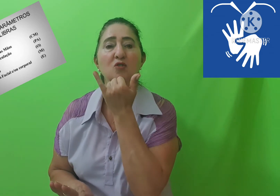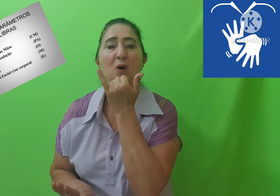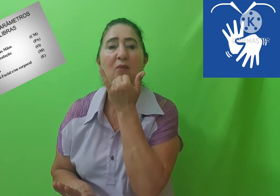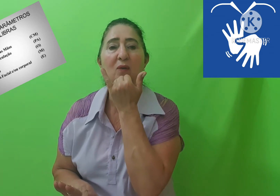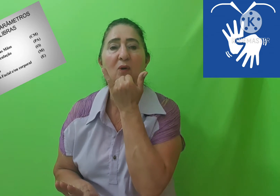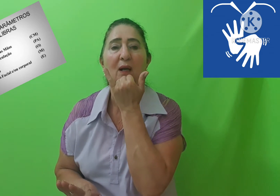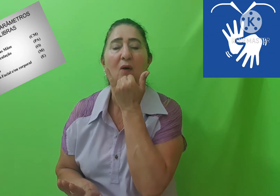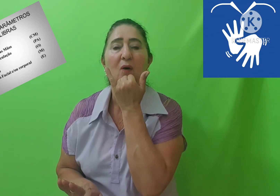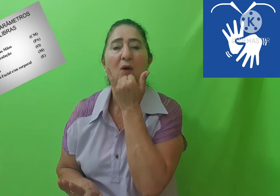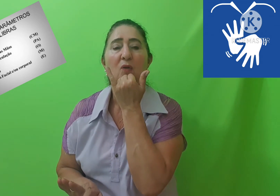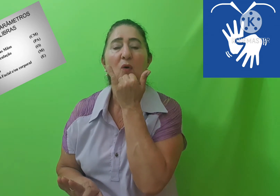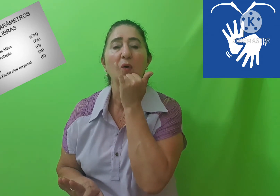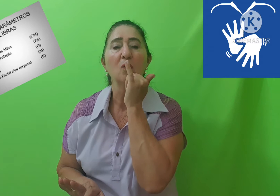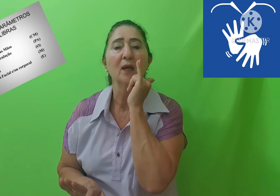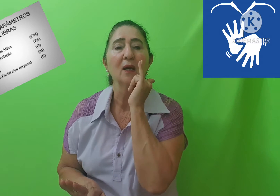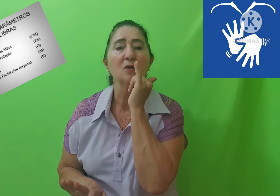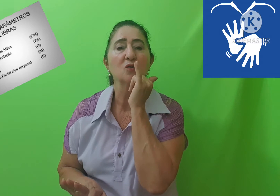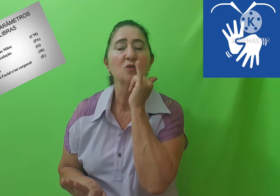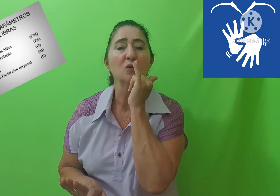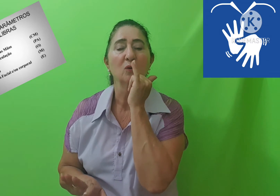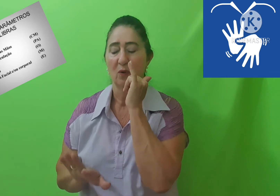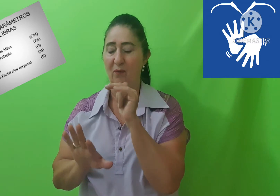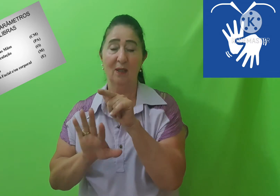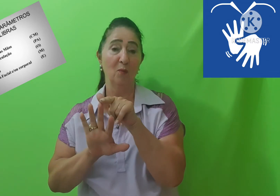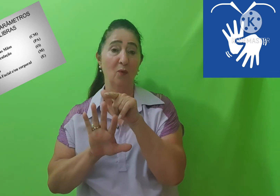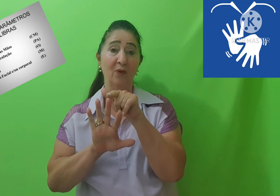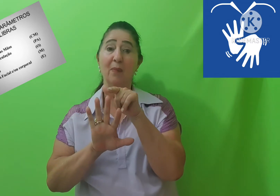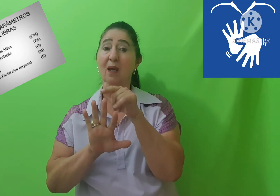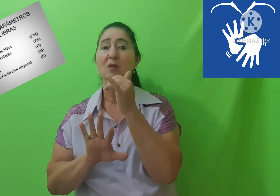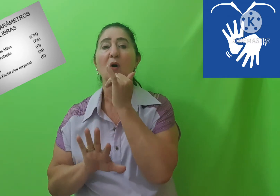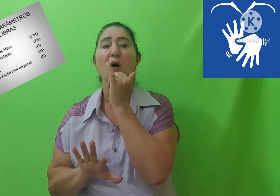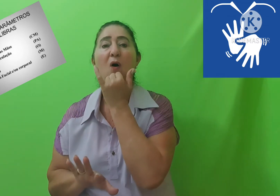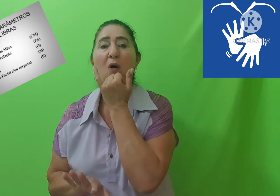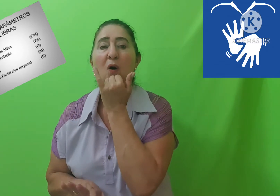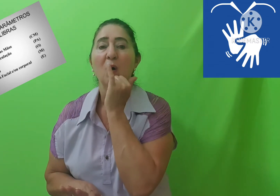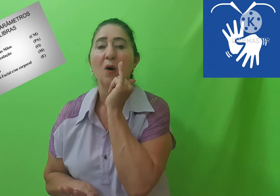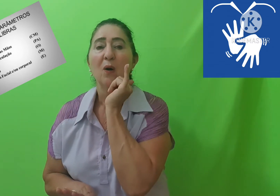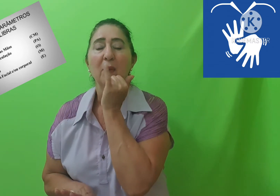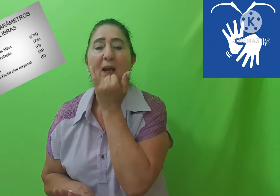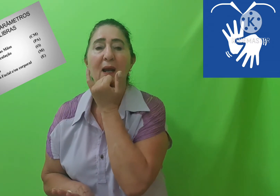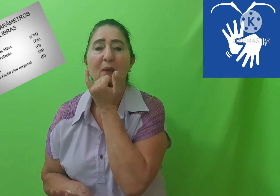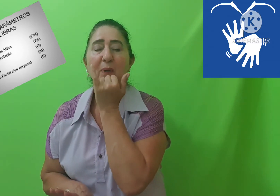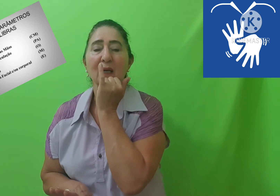mão vai tocar, ó? Tocou o queixo. Vai ter movimento, ó, para lá e para